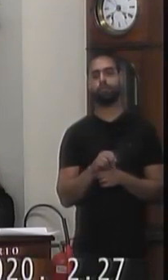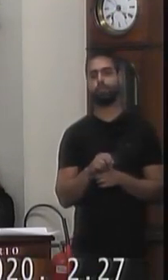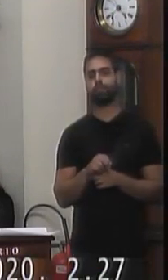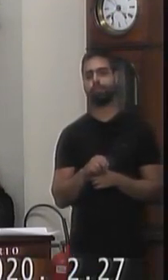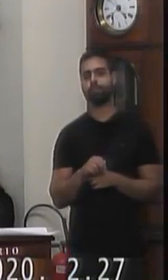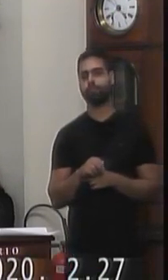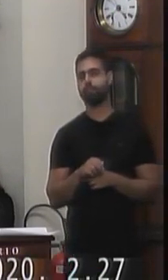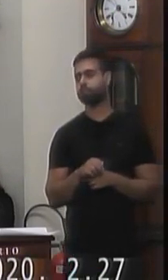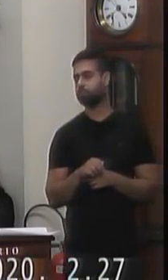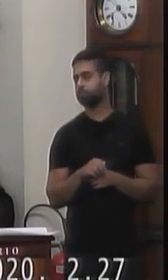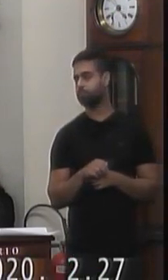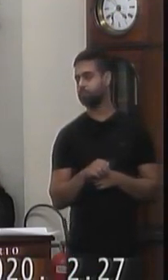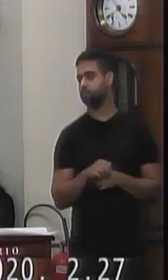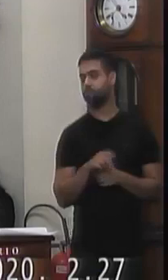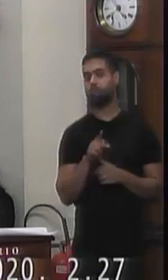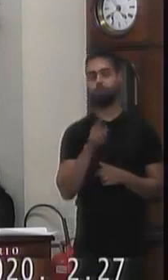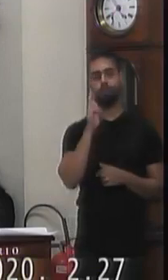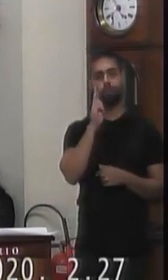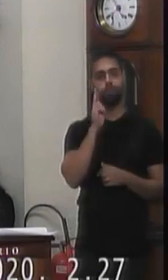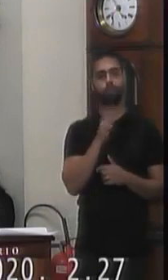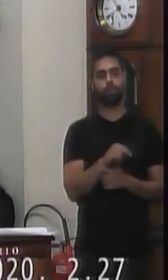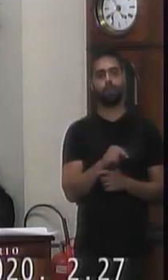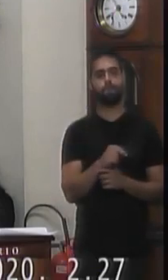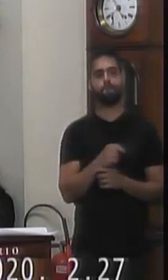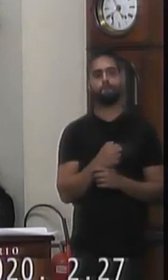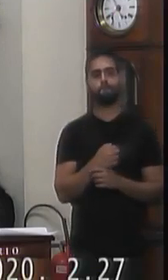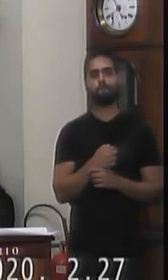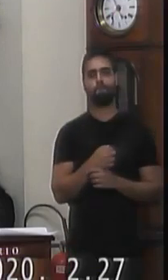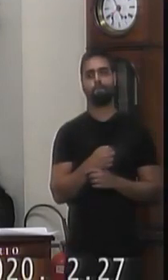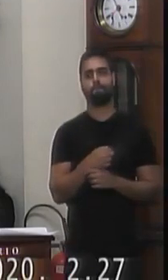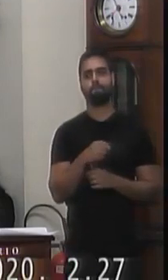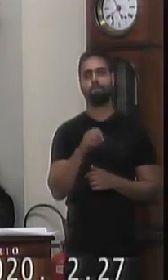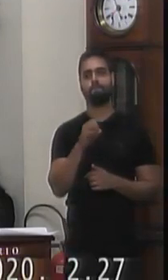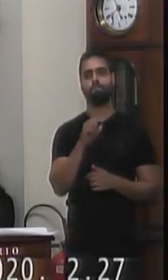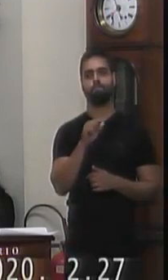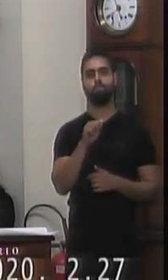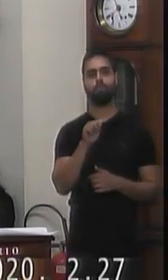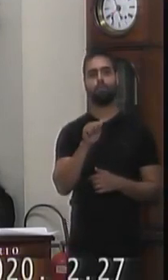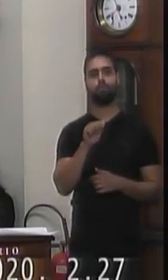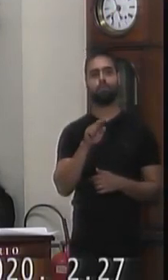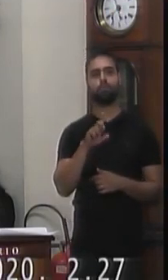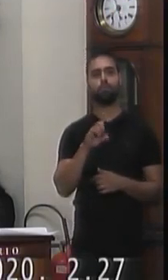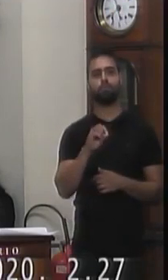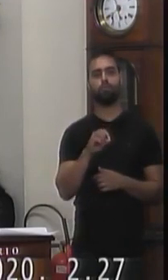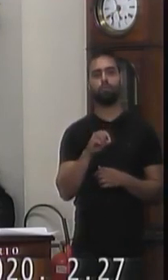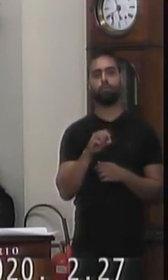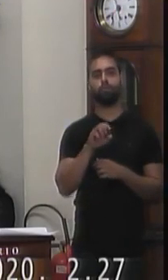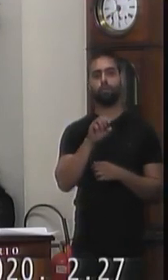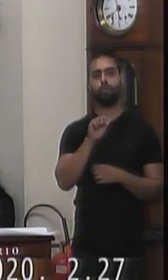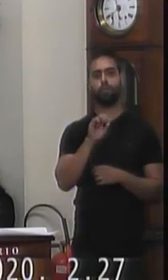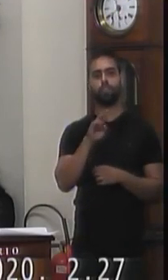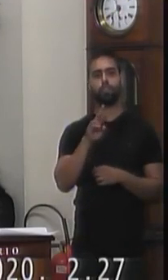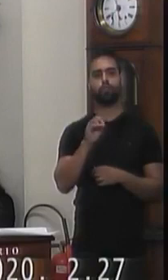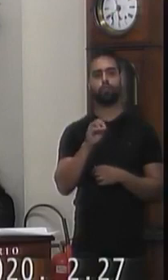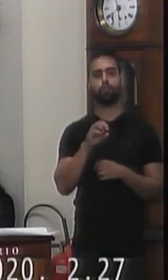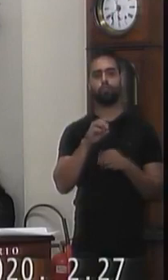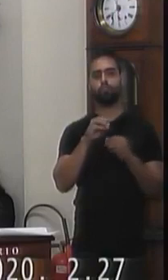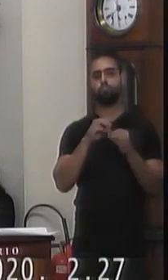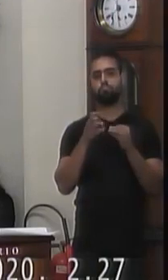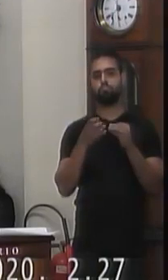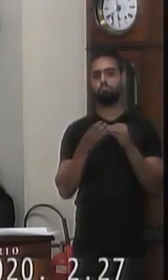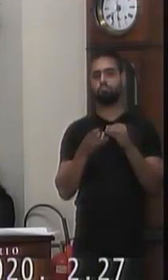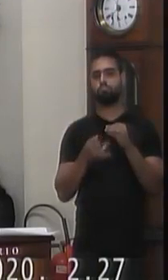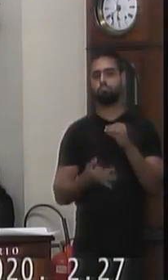presente, professor Rafael, Presente. Saulo de Tarso, Presente. isso justificado.